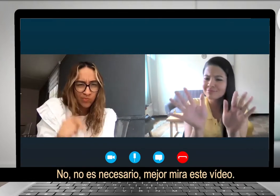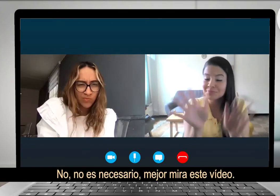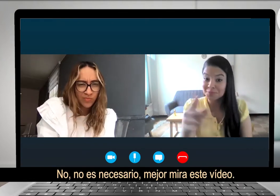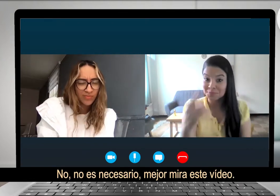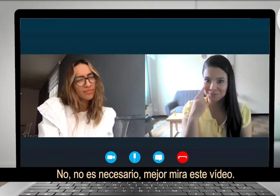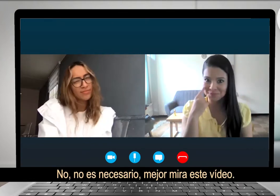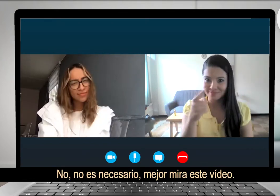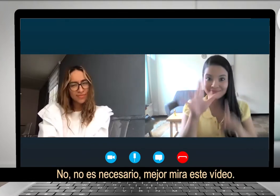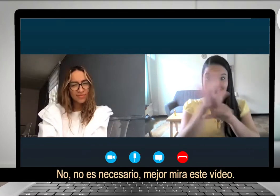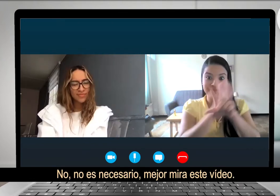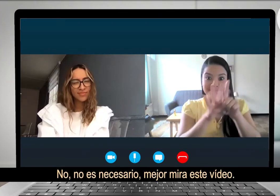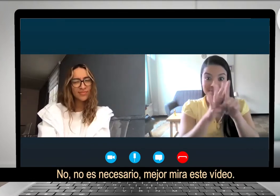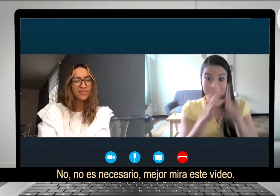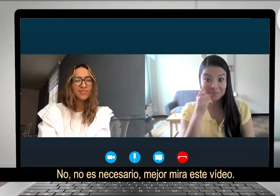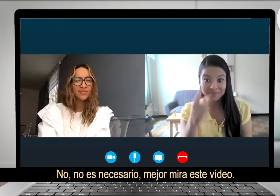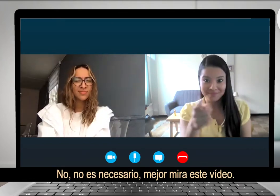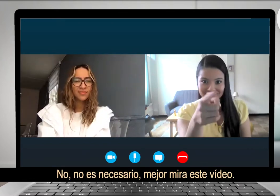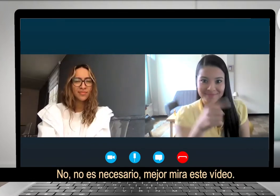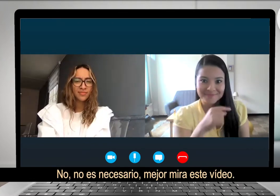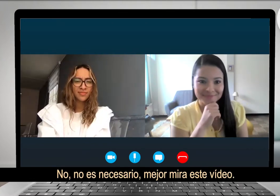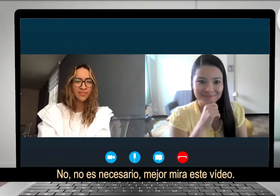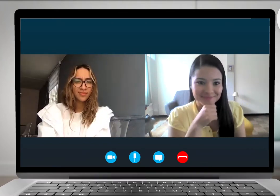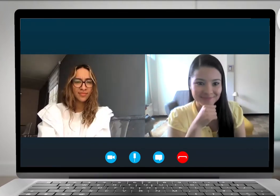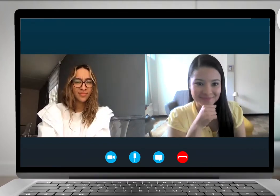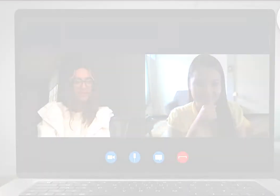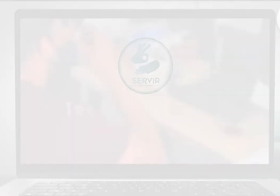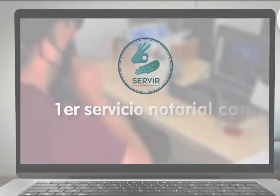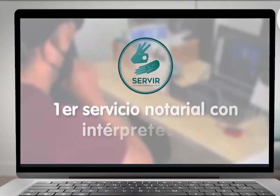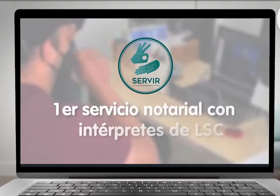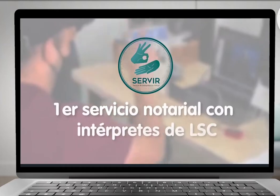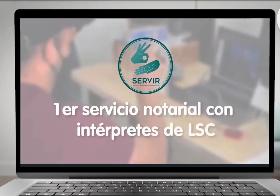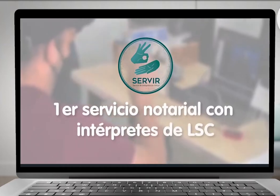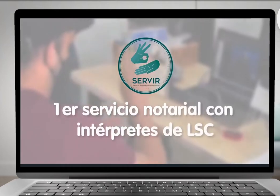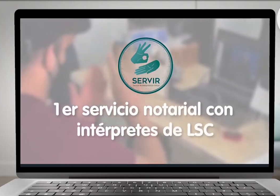No, no es necesario. Mejor mira este video.